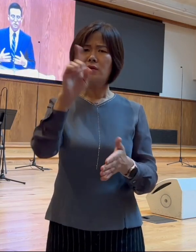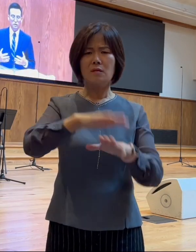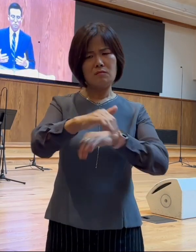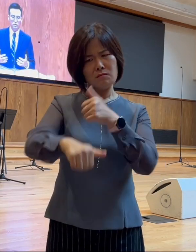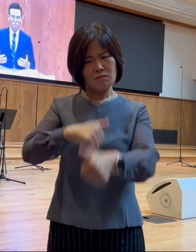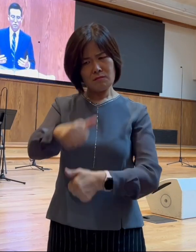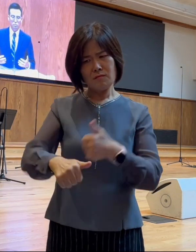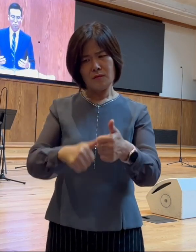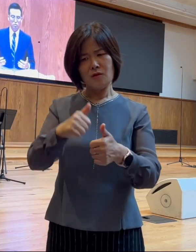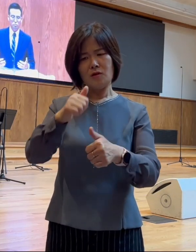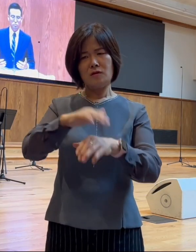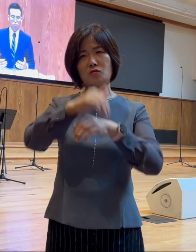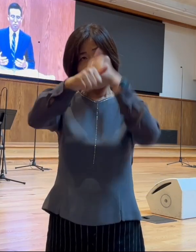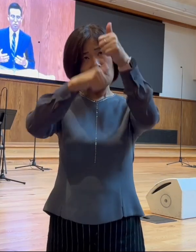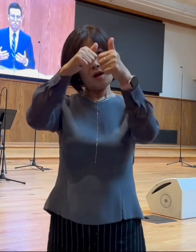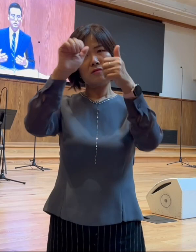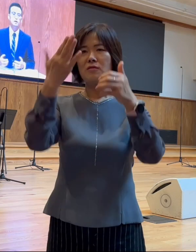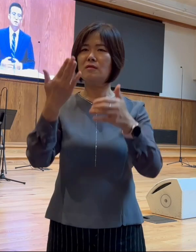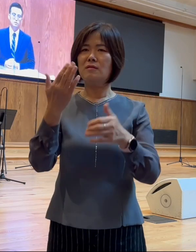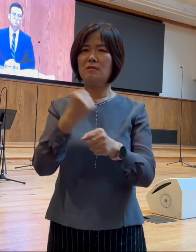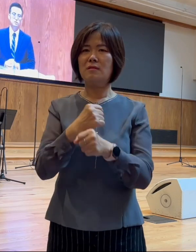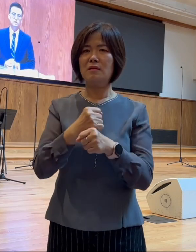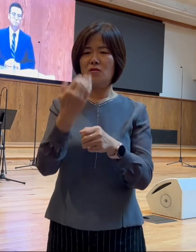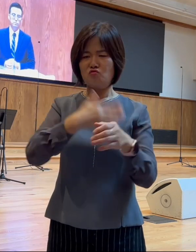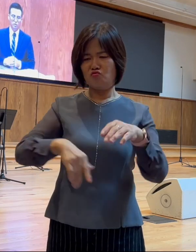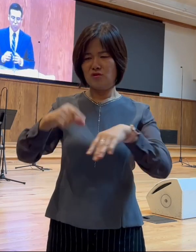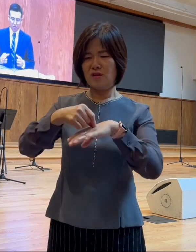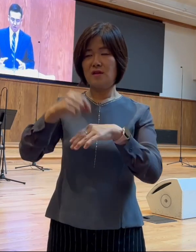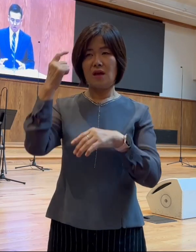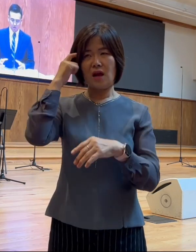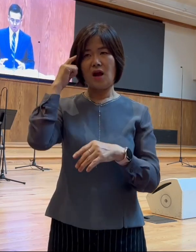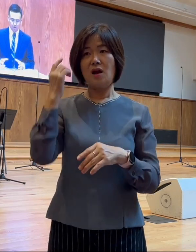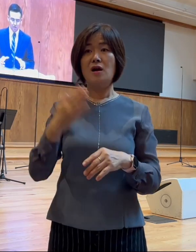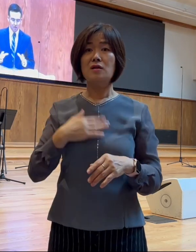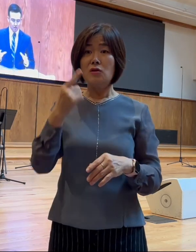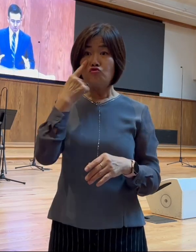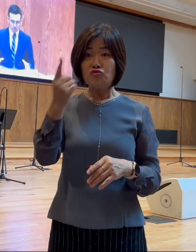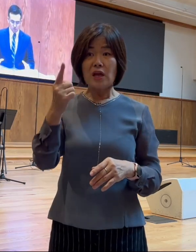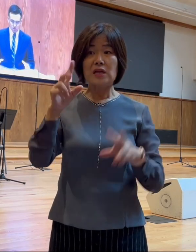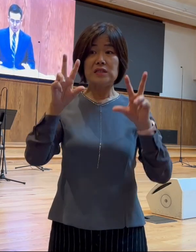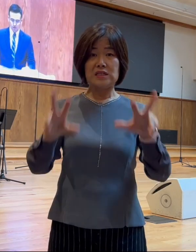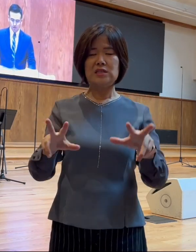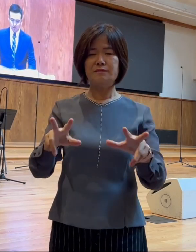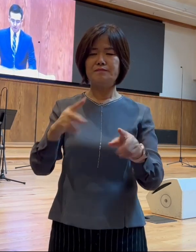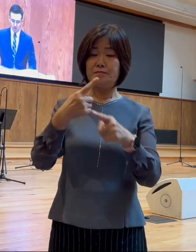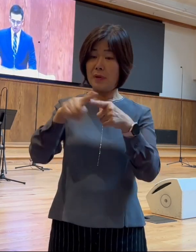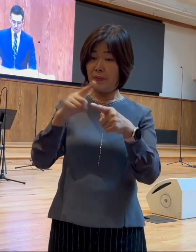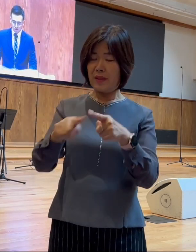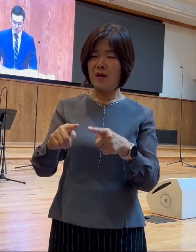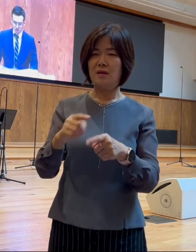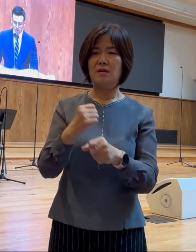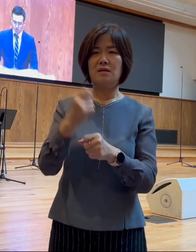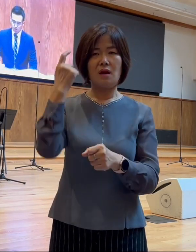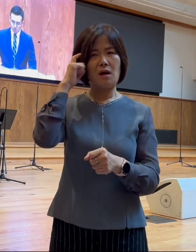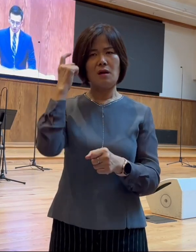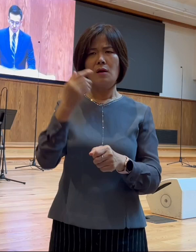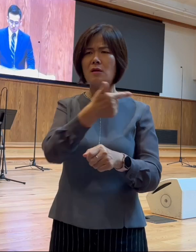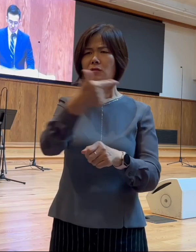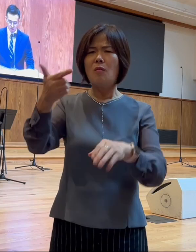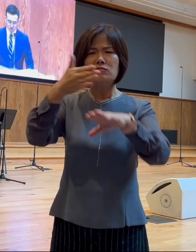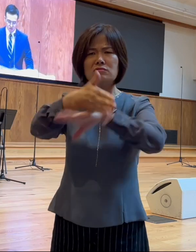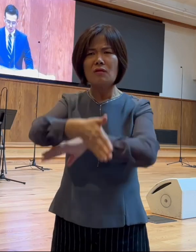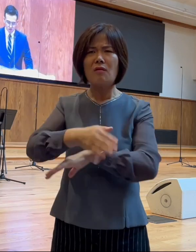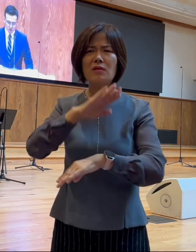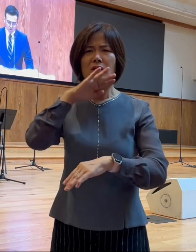그것이 아브라함의 육체로부터 올라오는 생각인 겁니다. 내 눈에, 내 지금 현실적 판단에. 너무 늦은 거